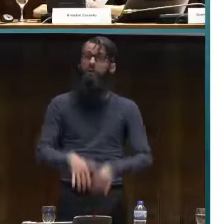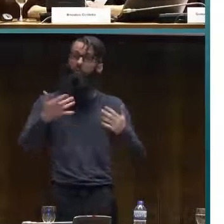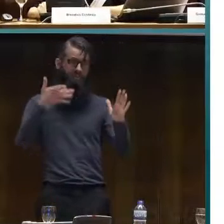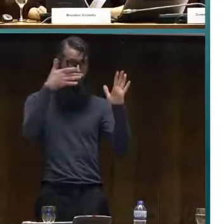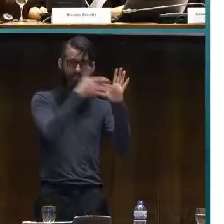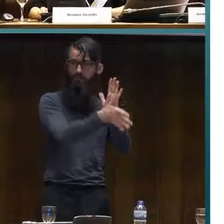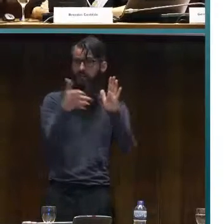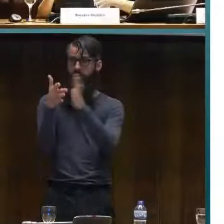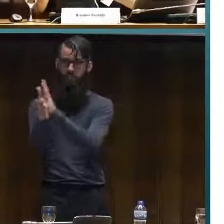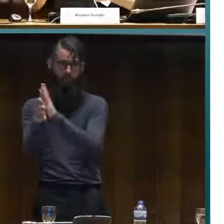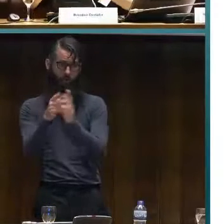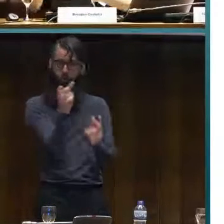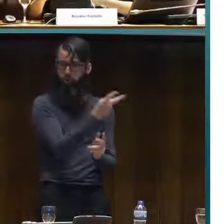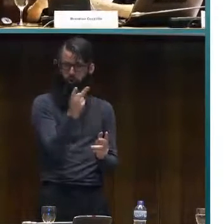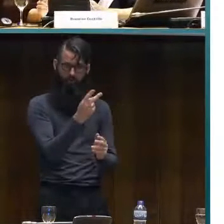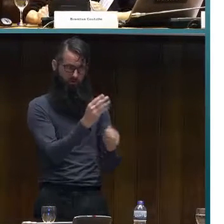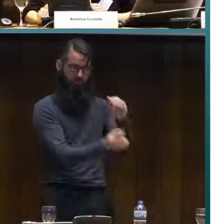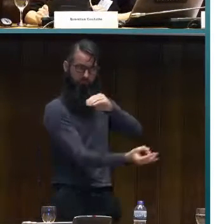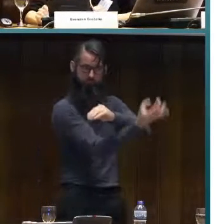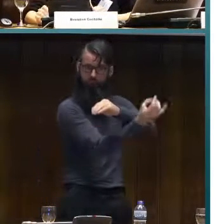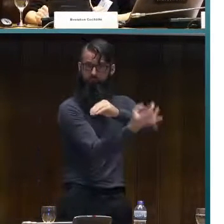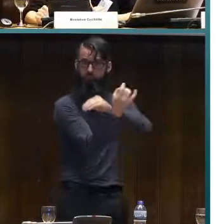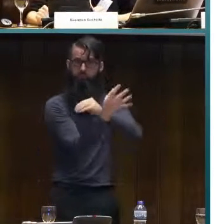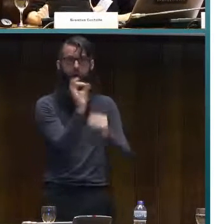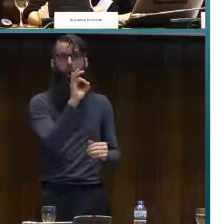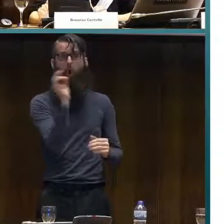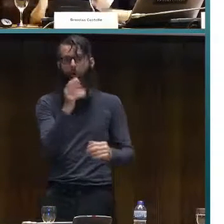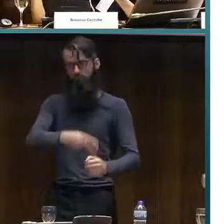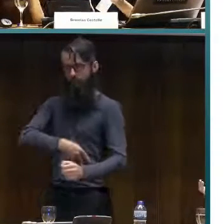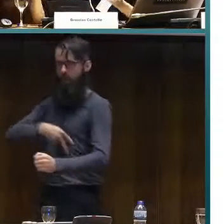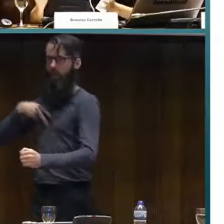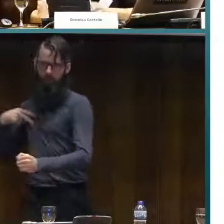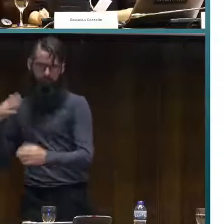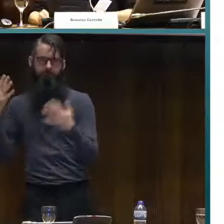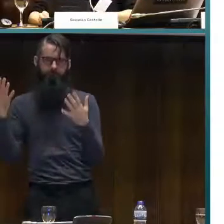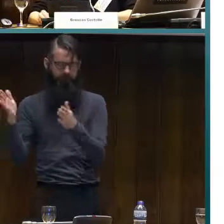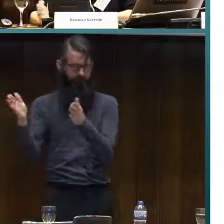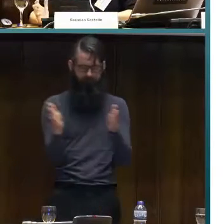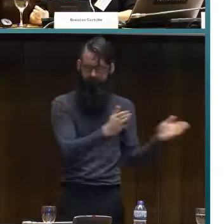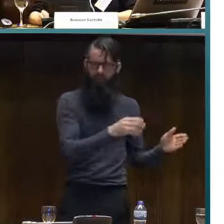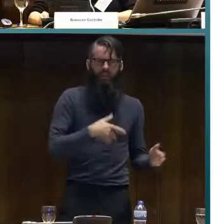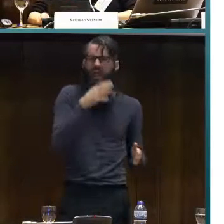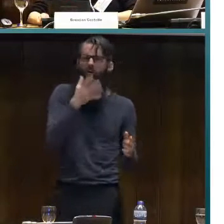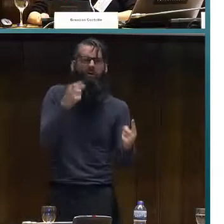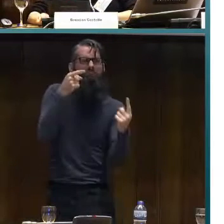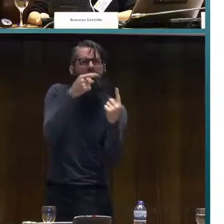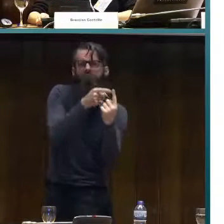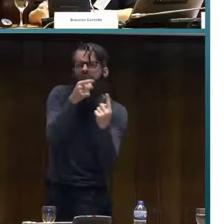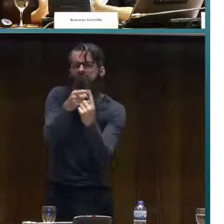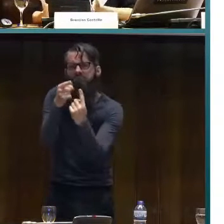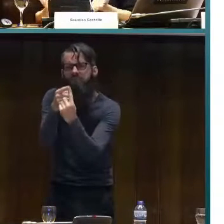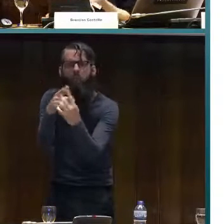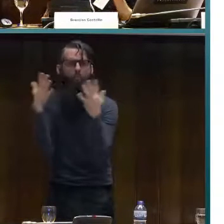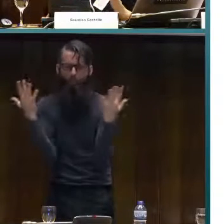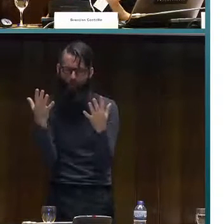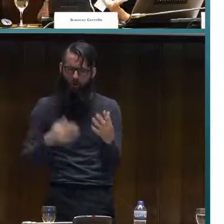Bien, pues en este trabajo, que lo estamos desarrollando, aún está en curso, el objetivo principal era estudiar un poco y analizar cómo